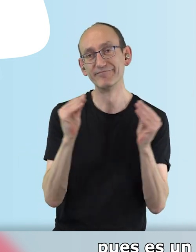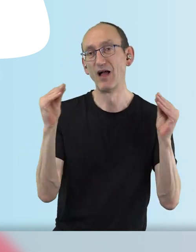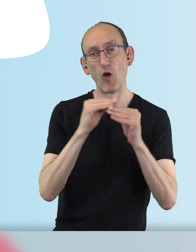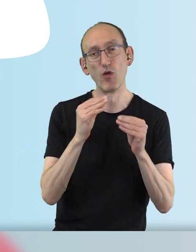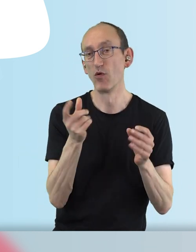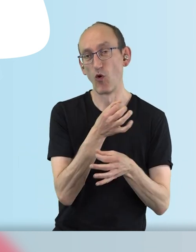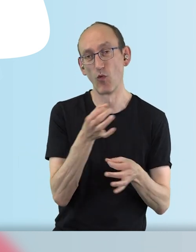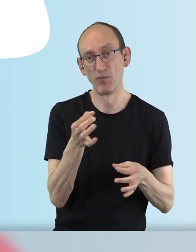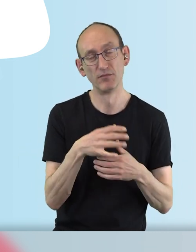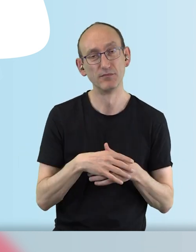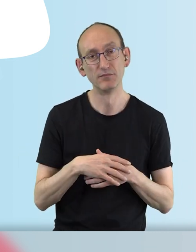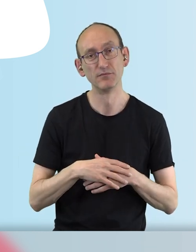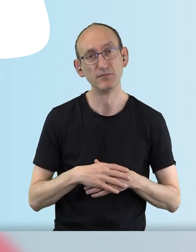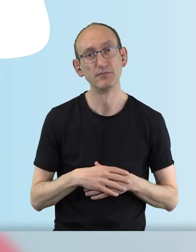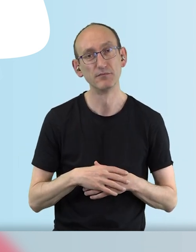acuerdo.